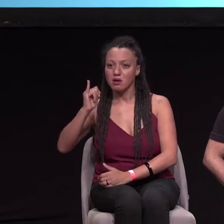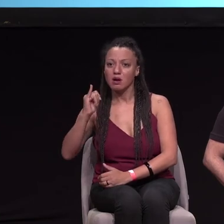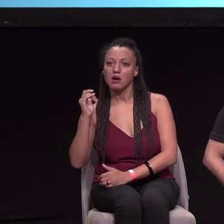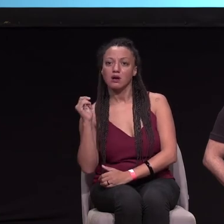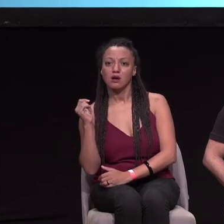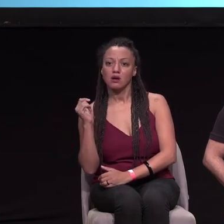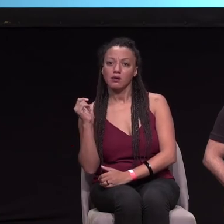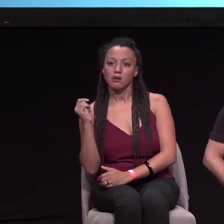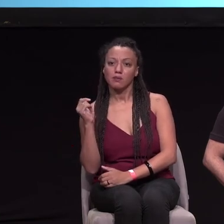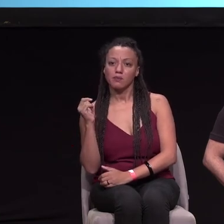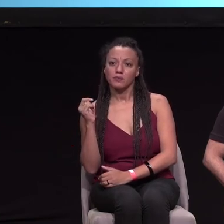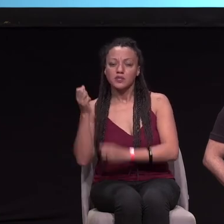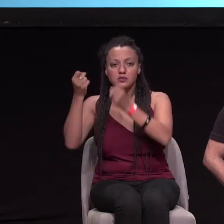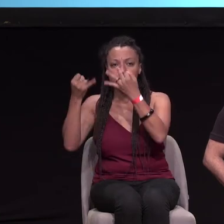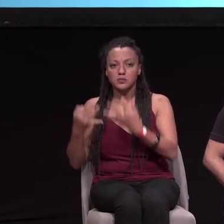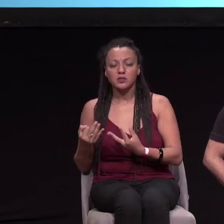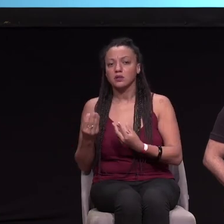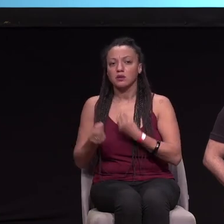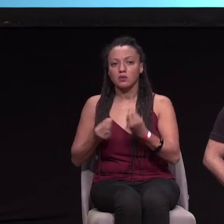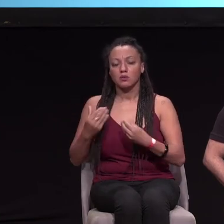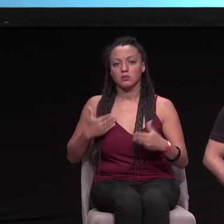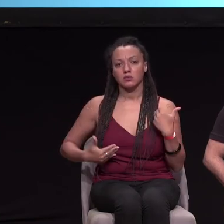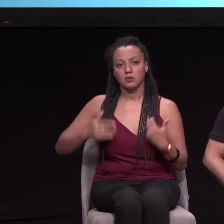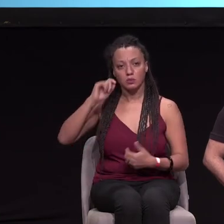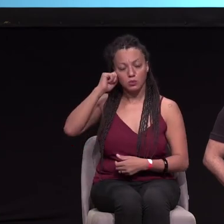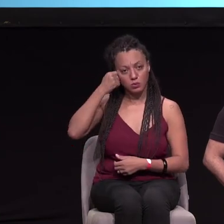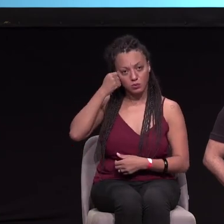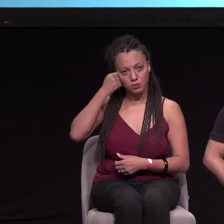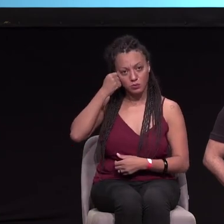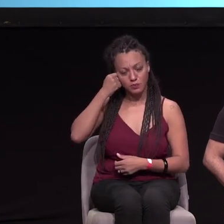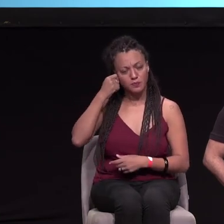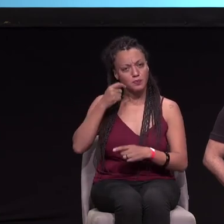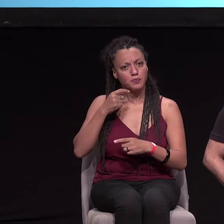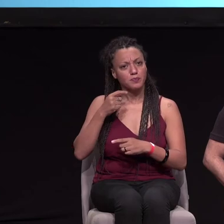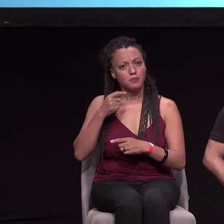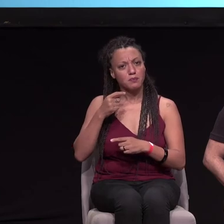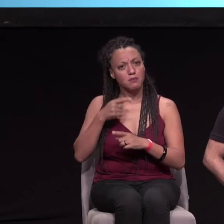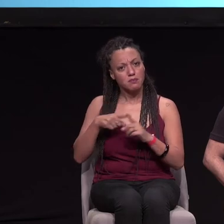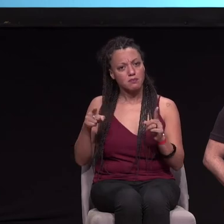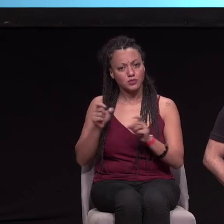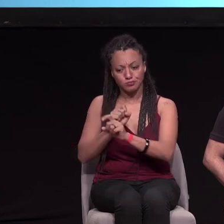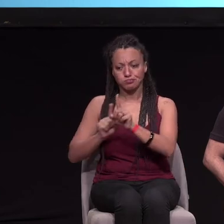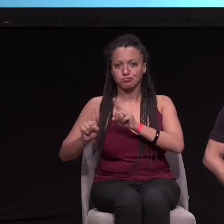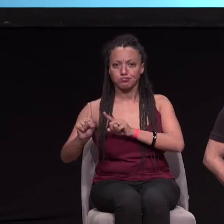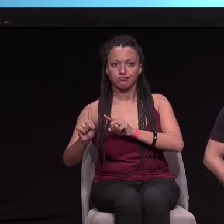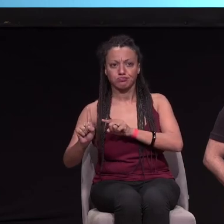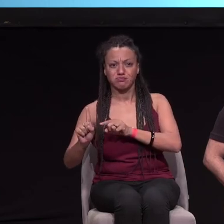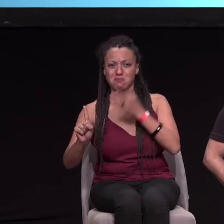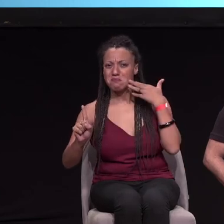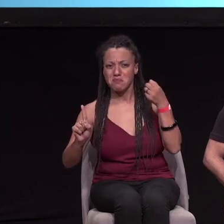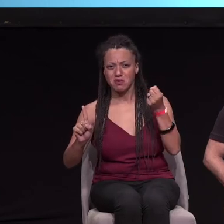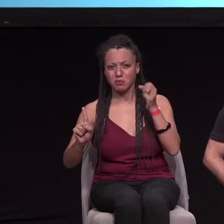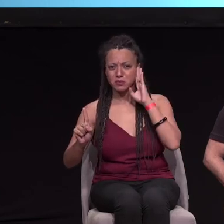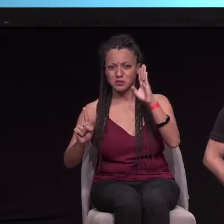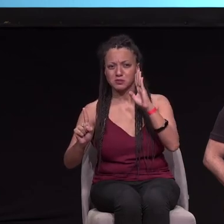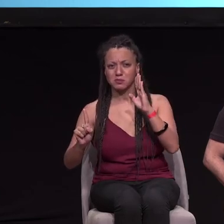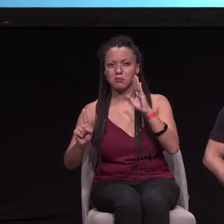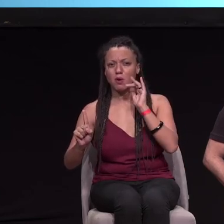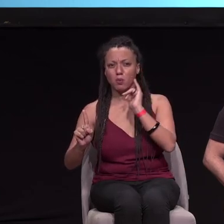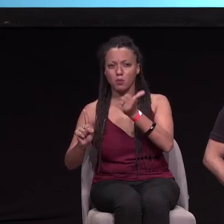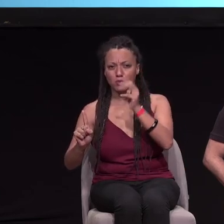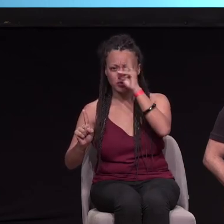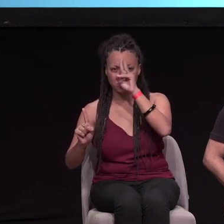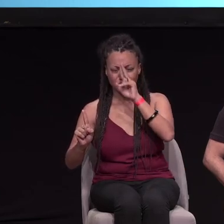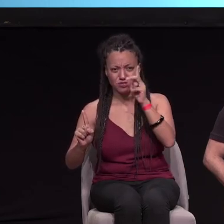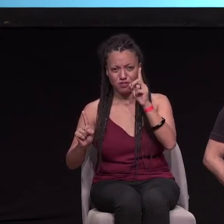corpo do negro é a minha pergunta os pesquisadores é quais são os caminhos né porque se a branquitude não